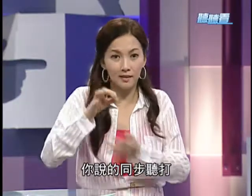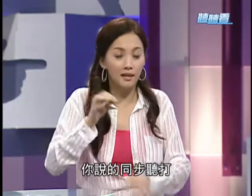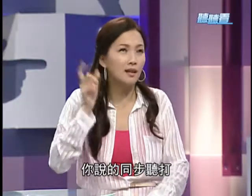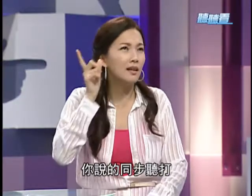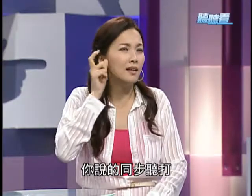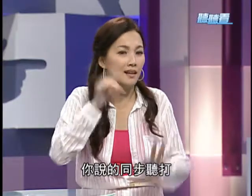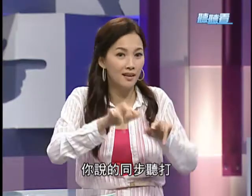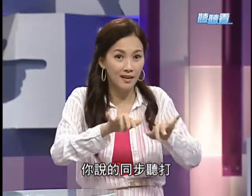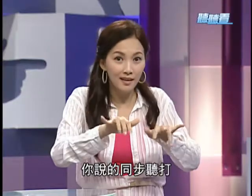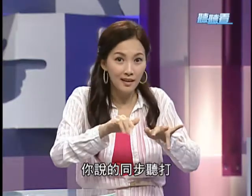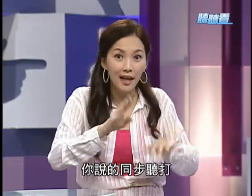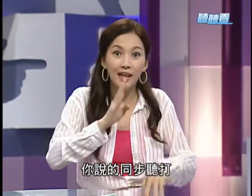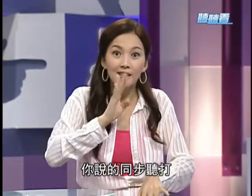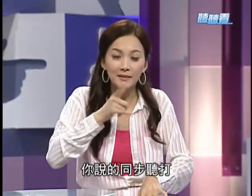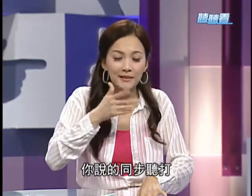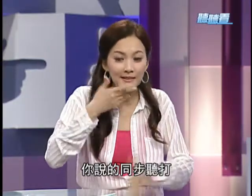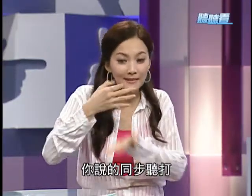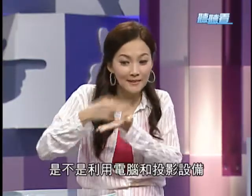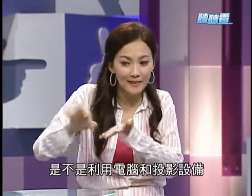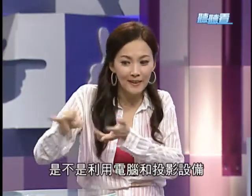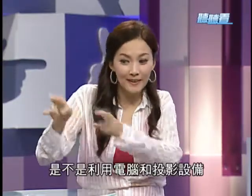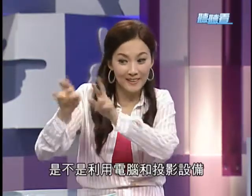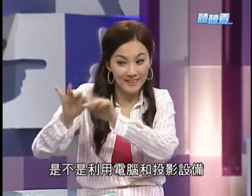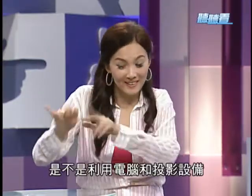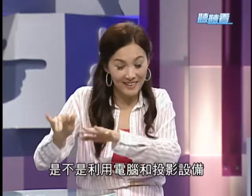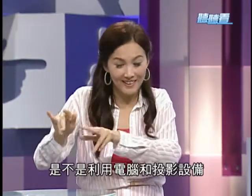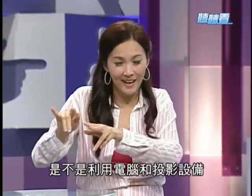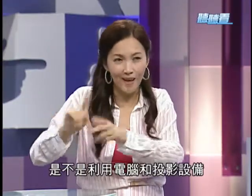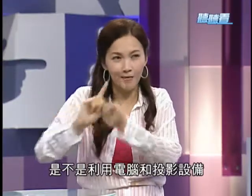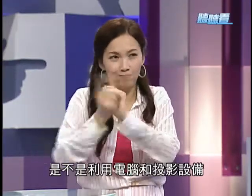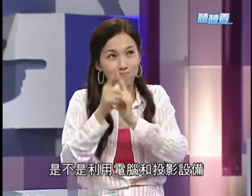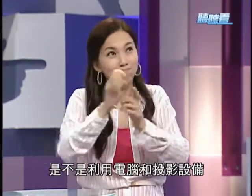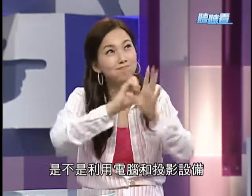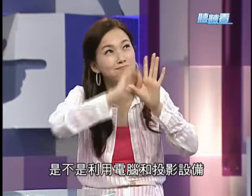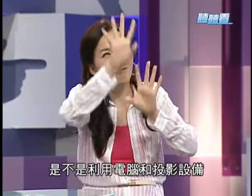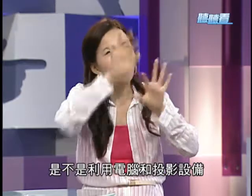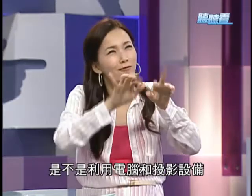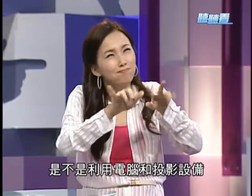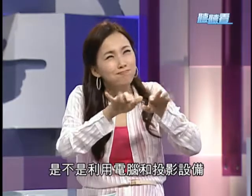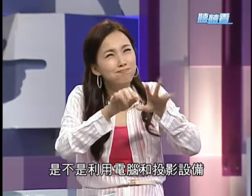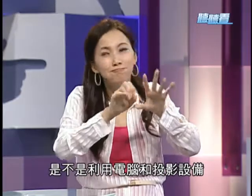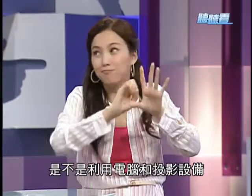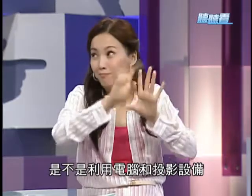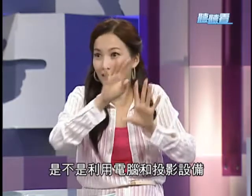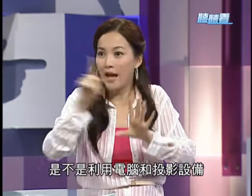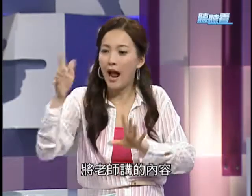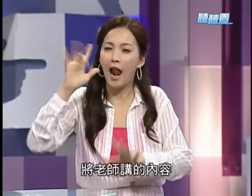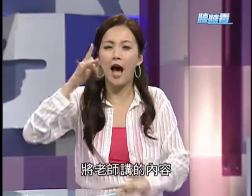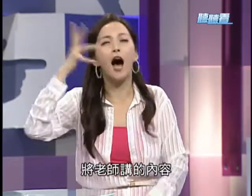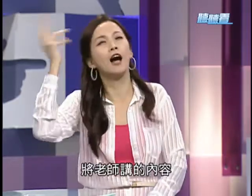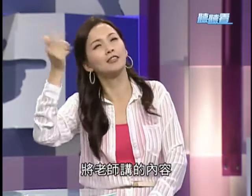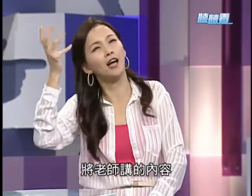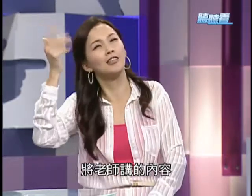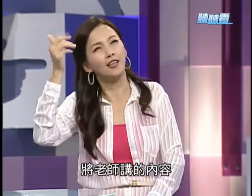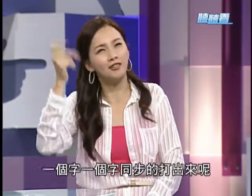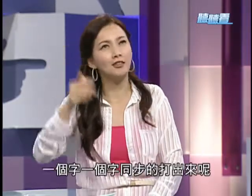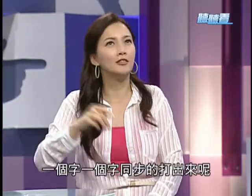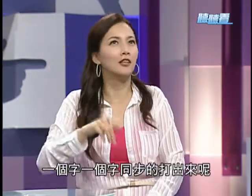同步听打，是不是利用电脑和投影设备，将老师讲的内容一个字一个